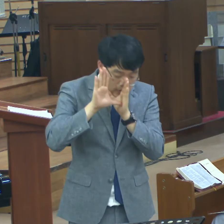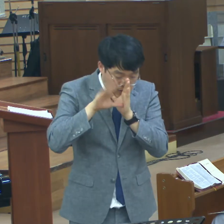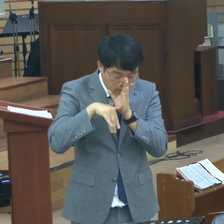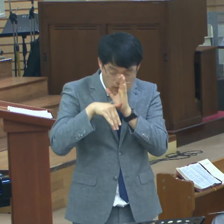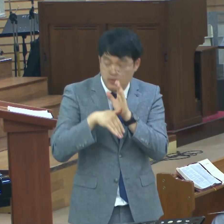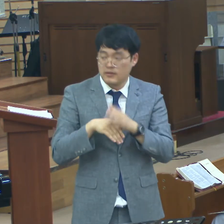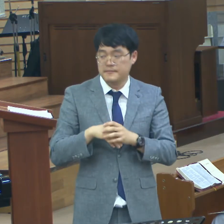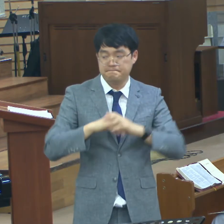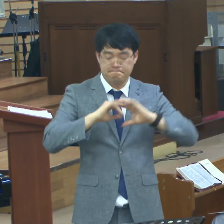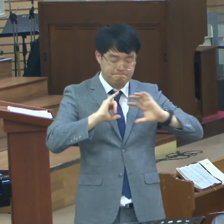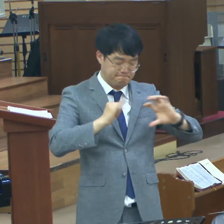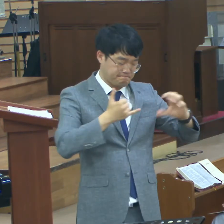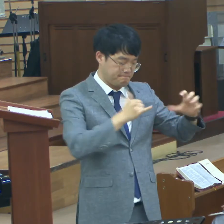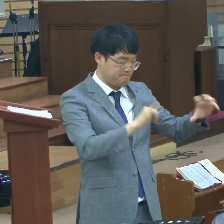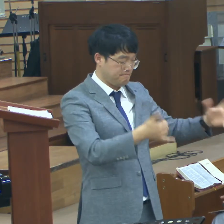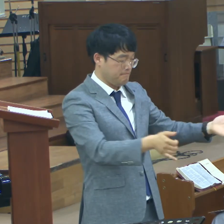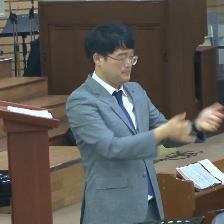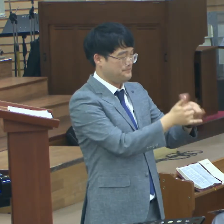되는데